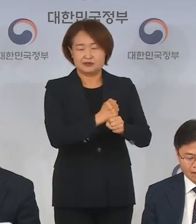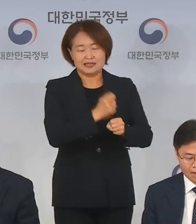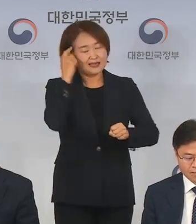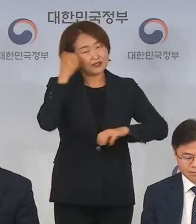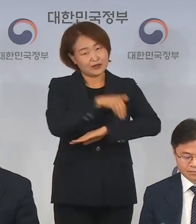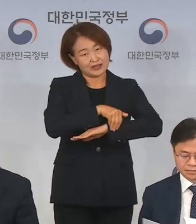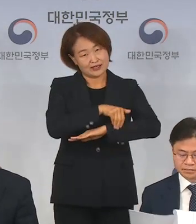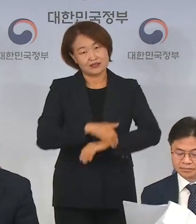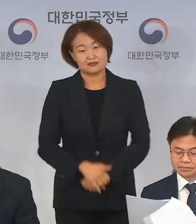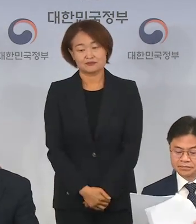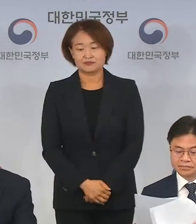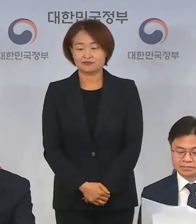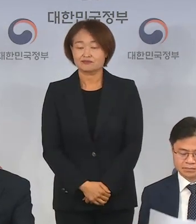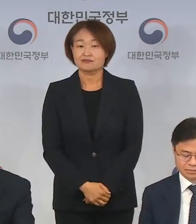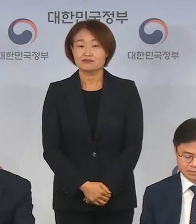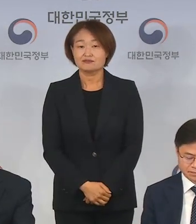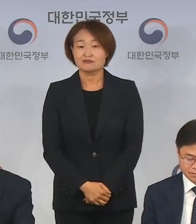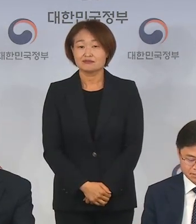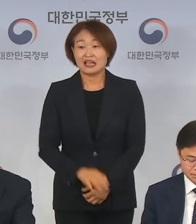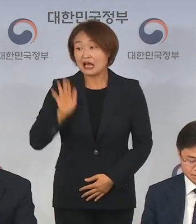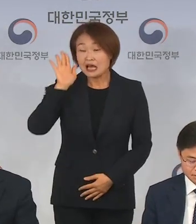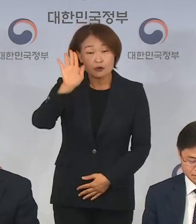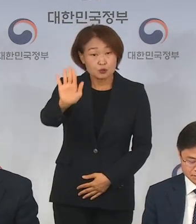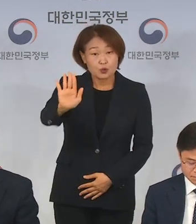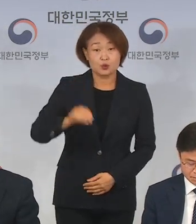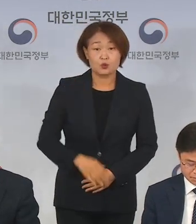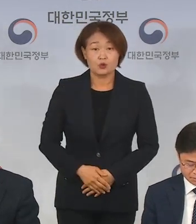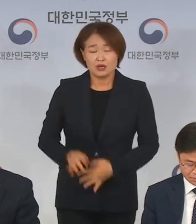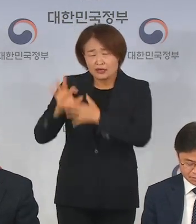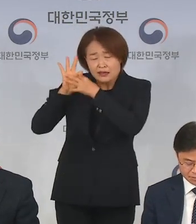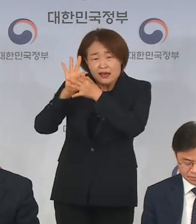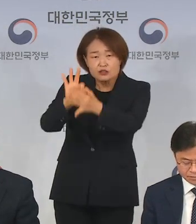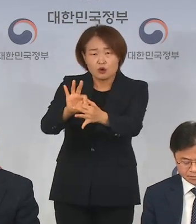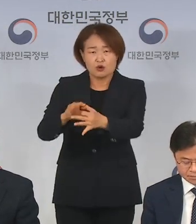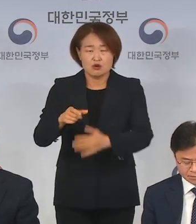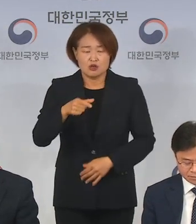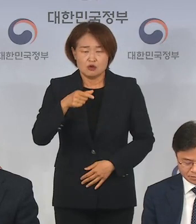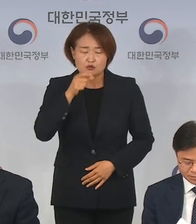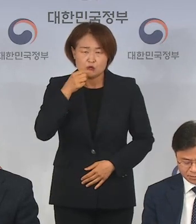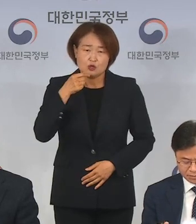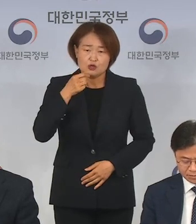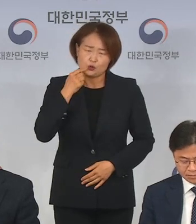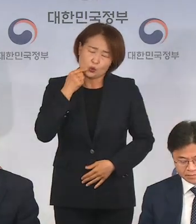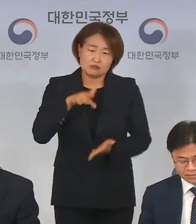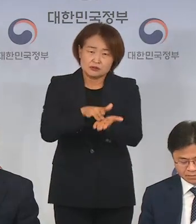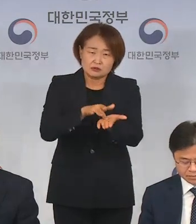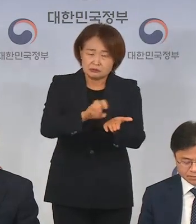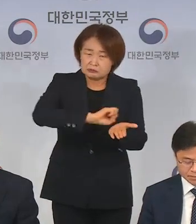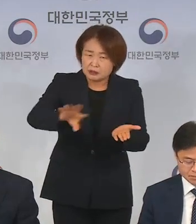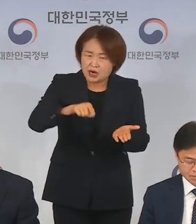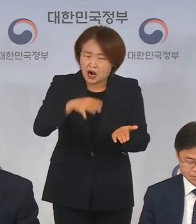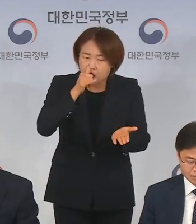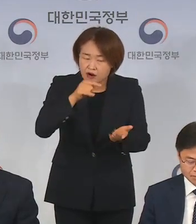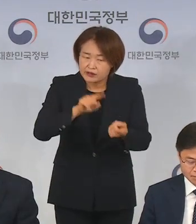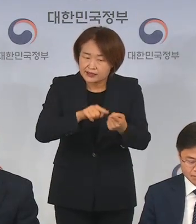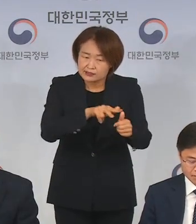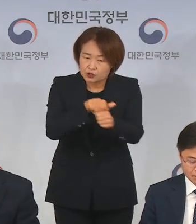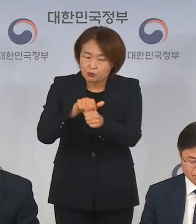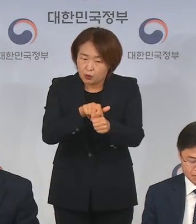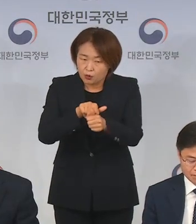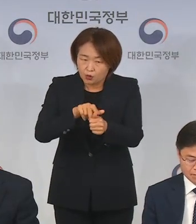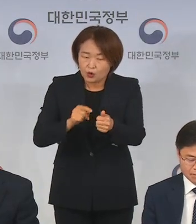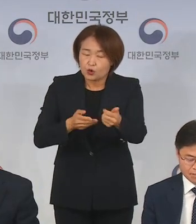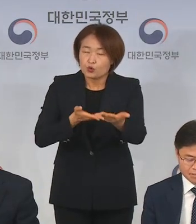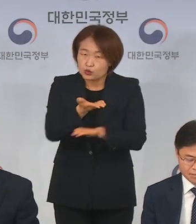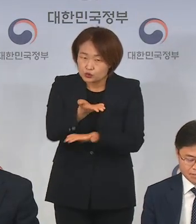계획입니다. 한편 향후에도 지속적으로 오염수 방류와 관련한 긴밀한 정보 공유와